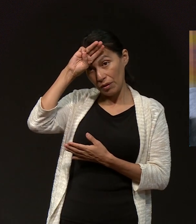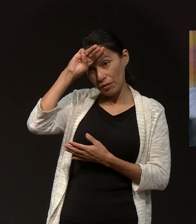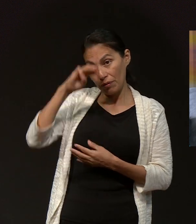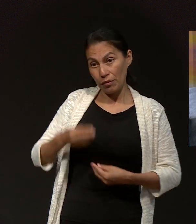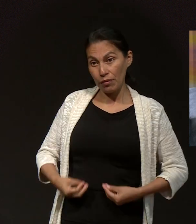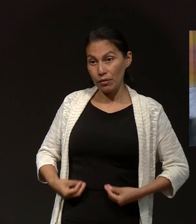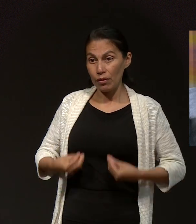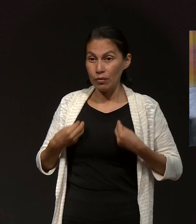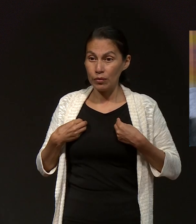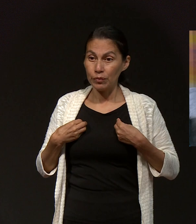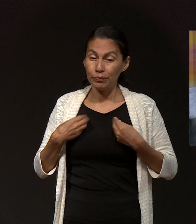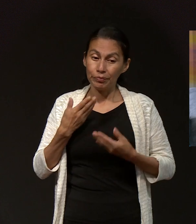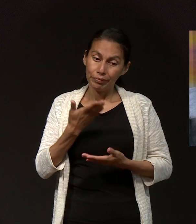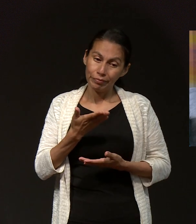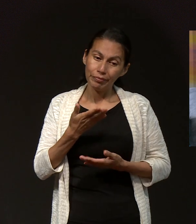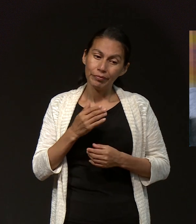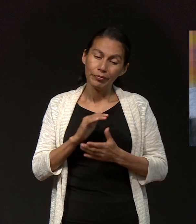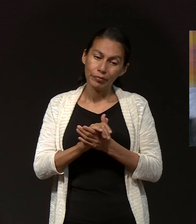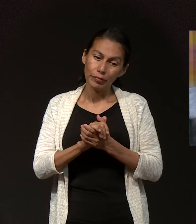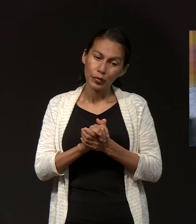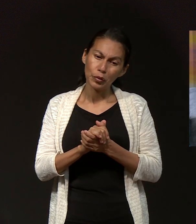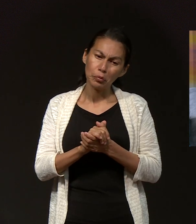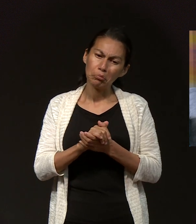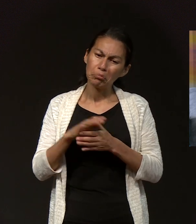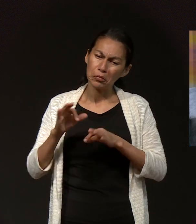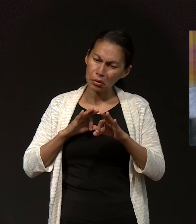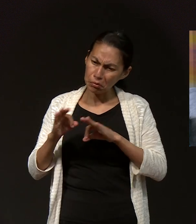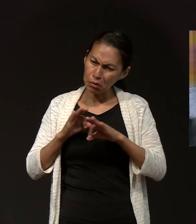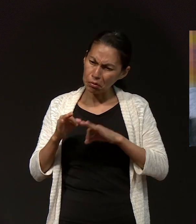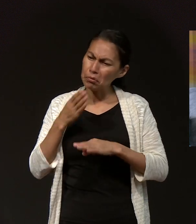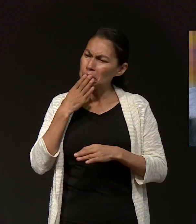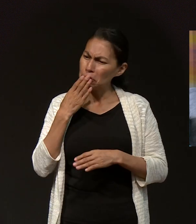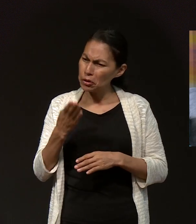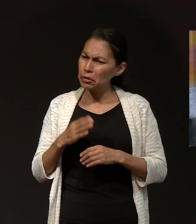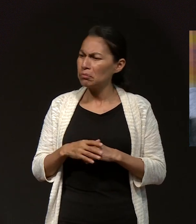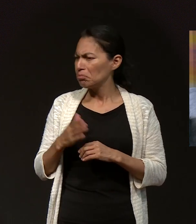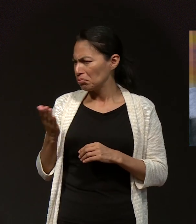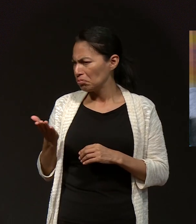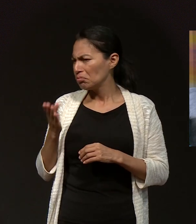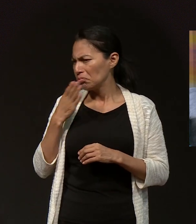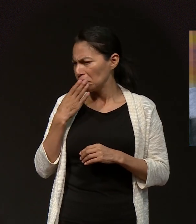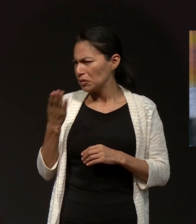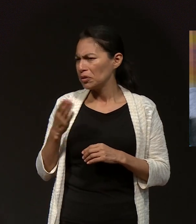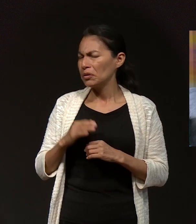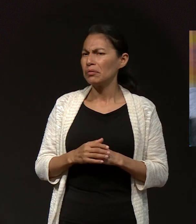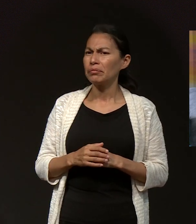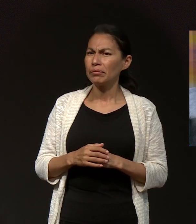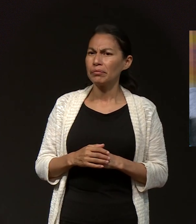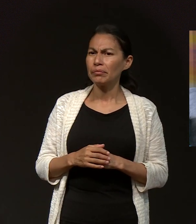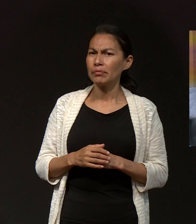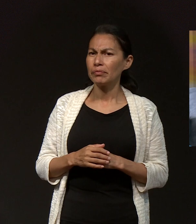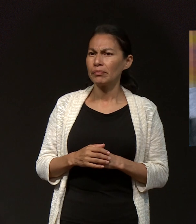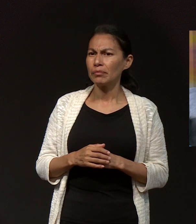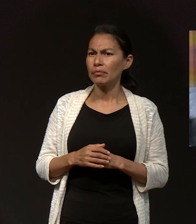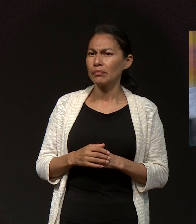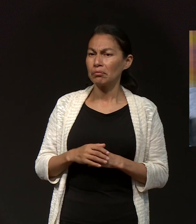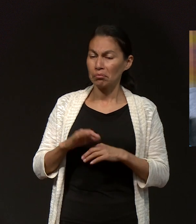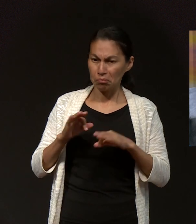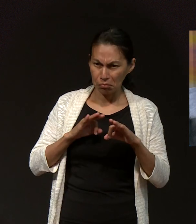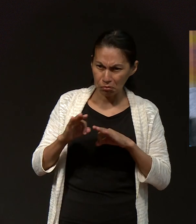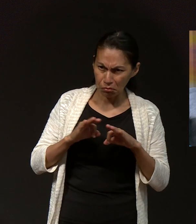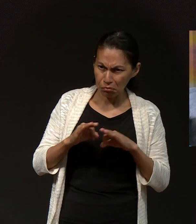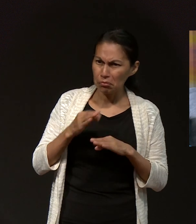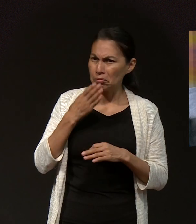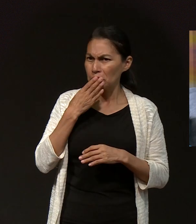en la que, pues, a Rubén le iba muy bien en el trabajo. Estaba en un